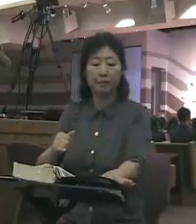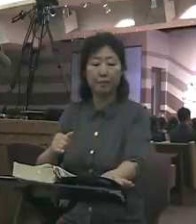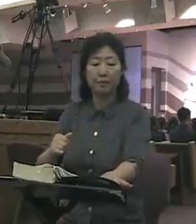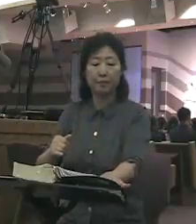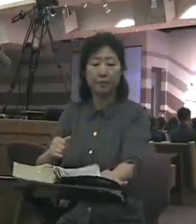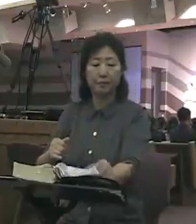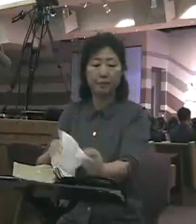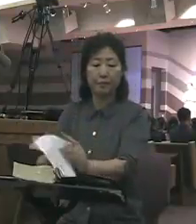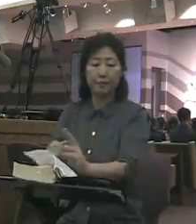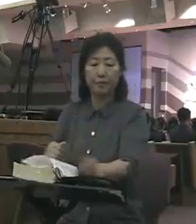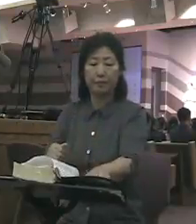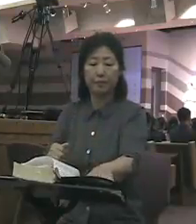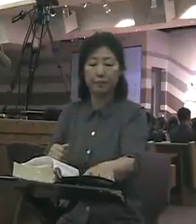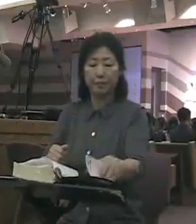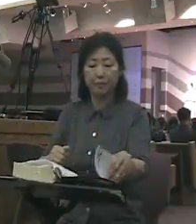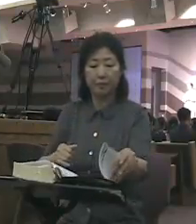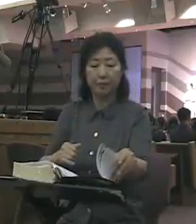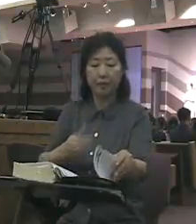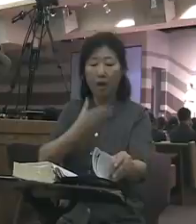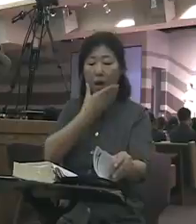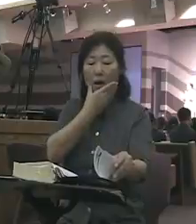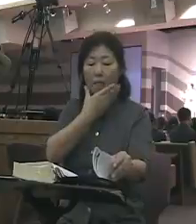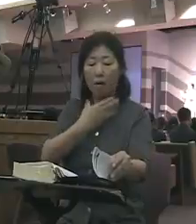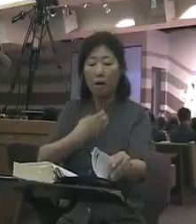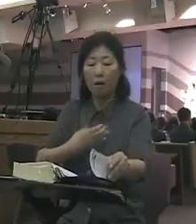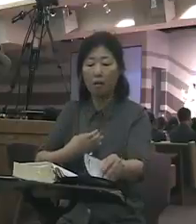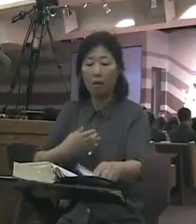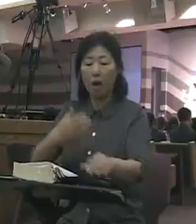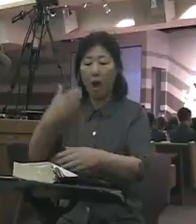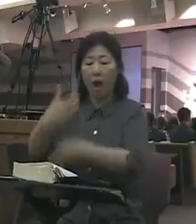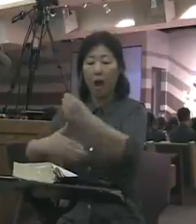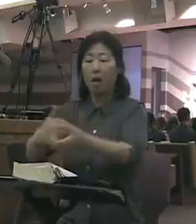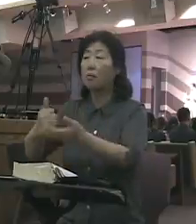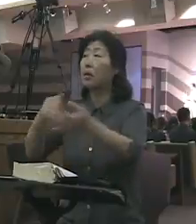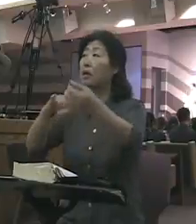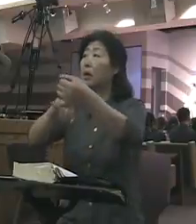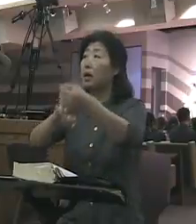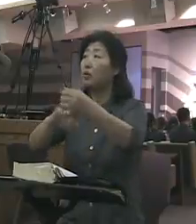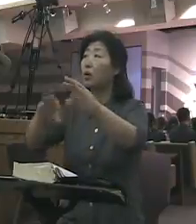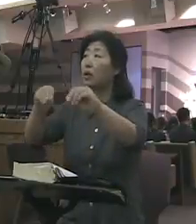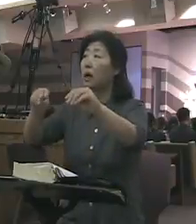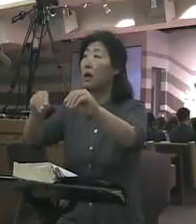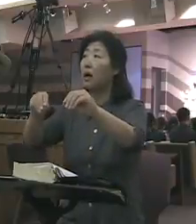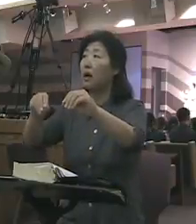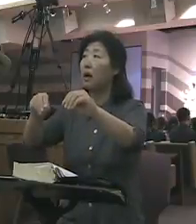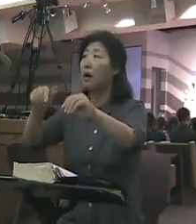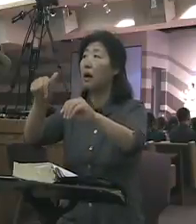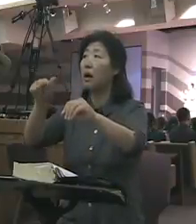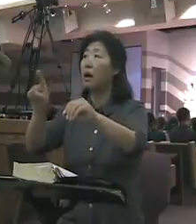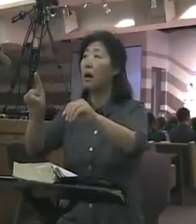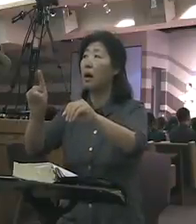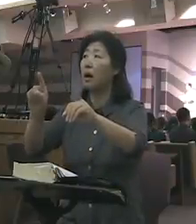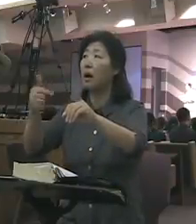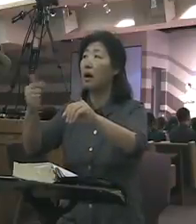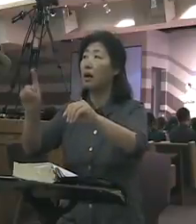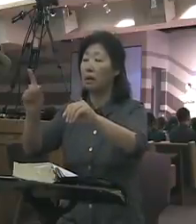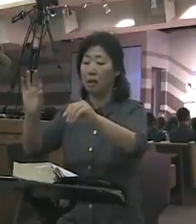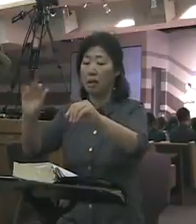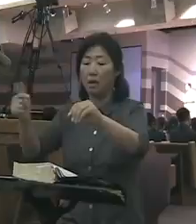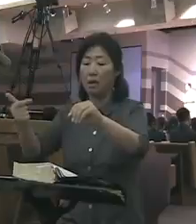하반에서 보았듯이 아브라함도 하나님의 약속의 땅 가나안을 버리고 애굽으로 내려간 적이 있었습니다.